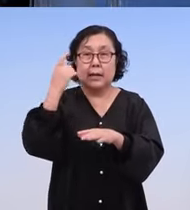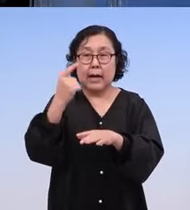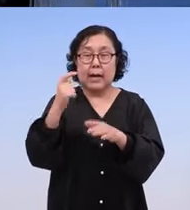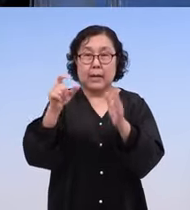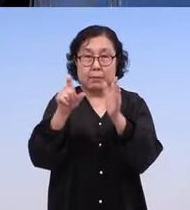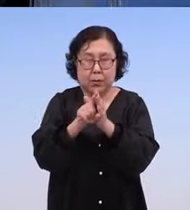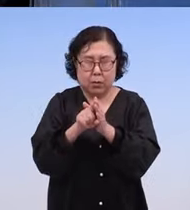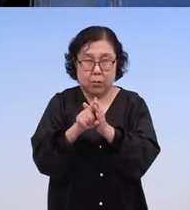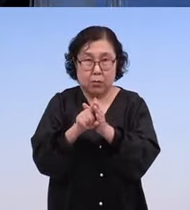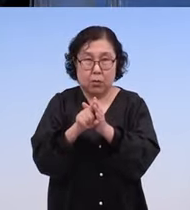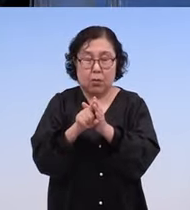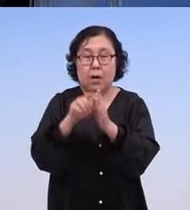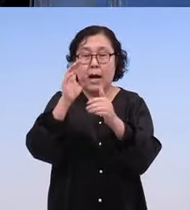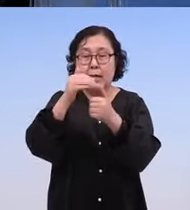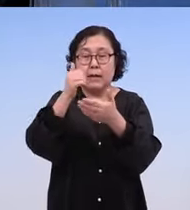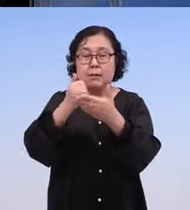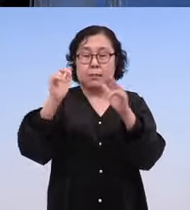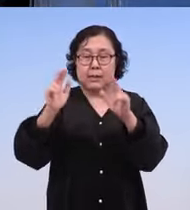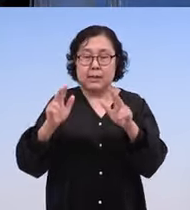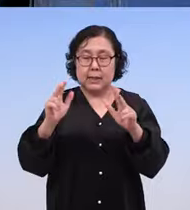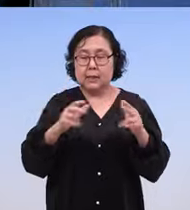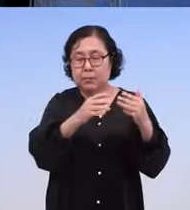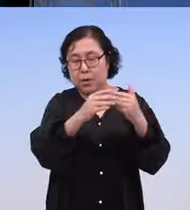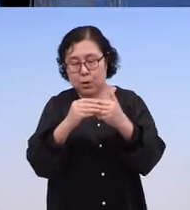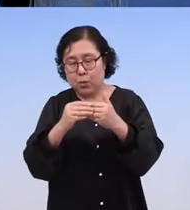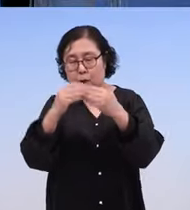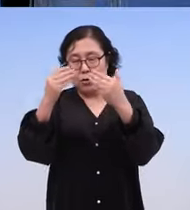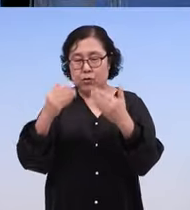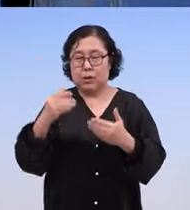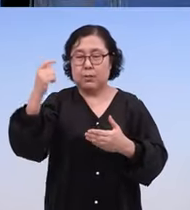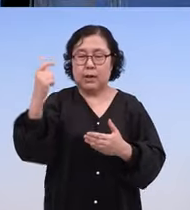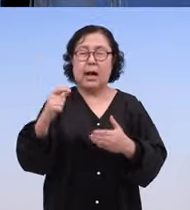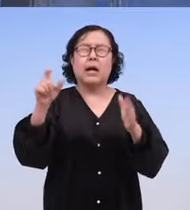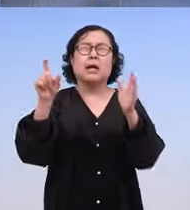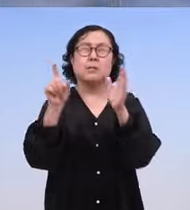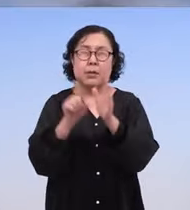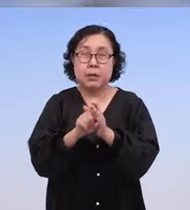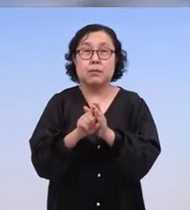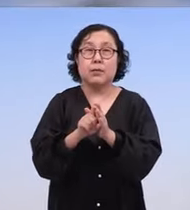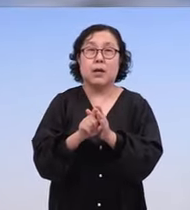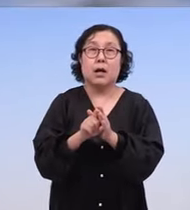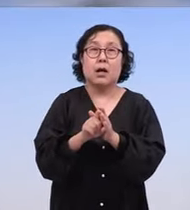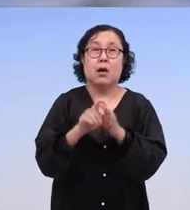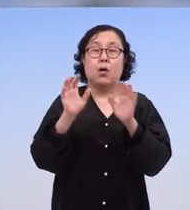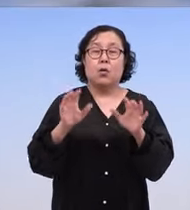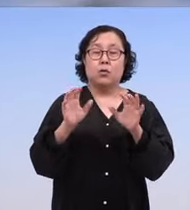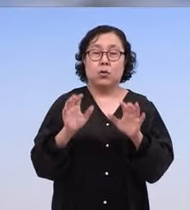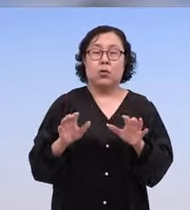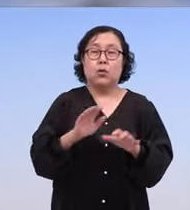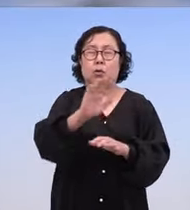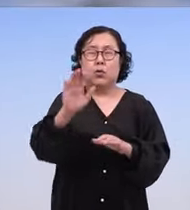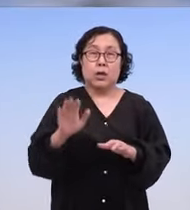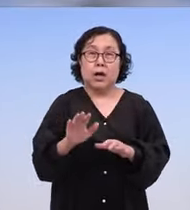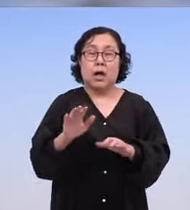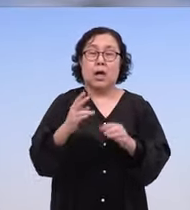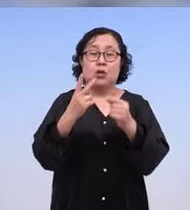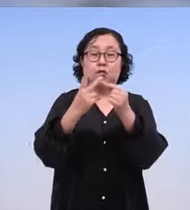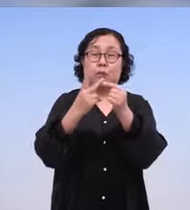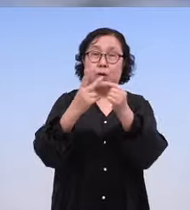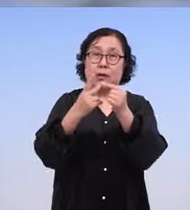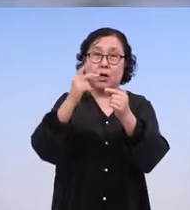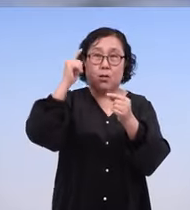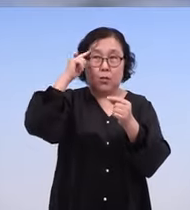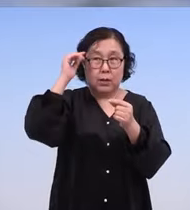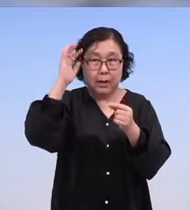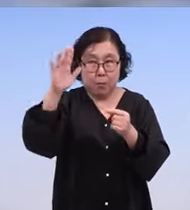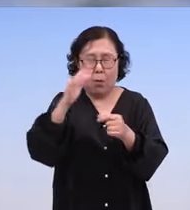것 같아요. 지금 하나님께서 이끌어가고 계심을 강하게 믿었고가 뭡니까? 오늘 우리가 두 번째로 추구하는 내게 능력